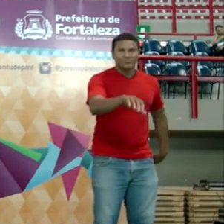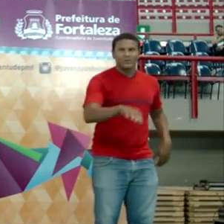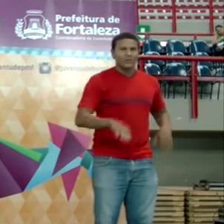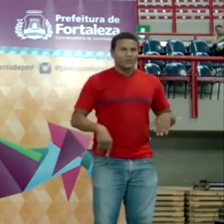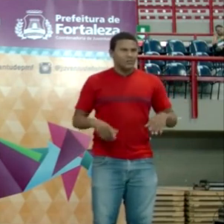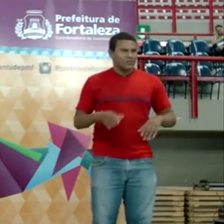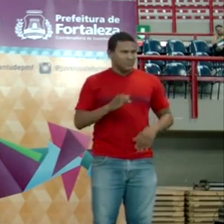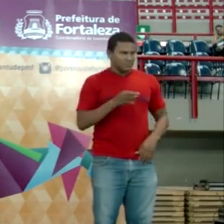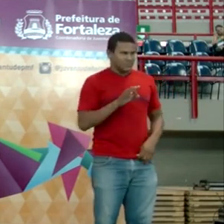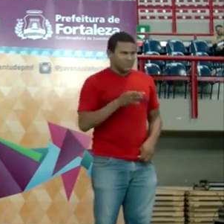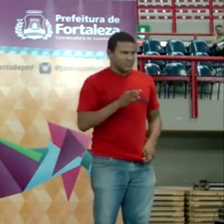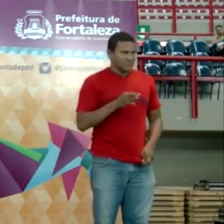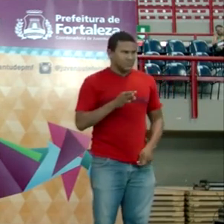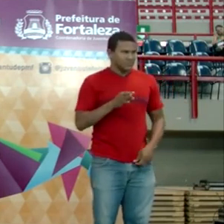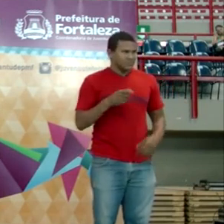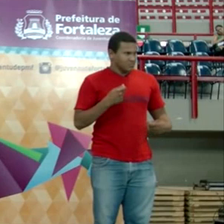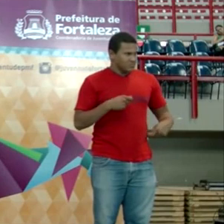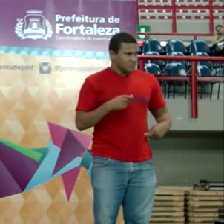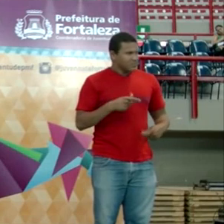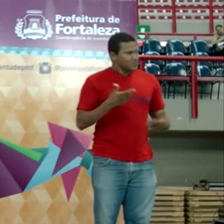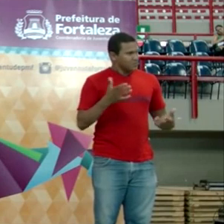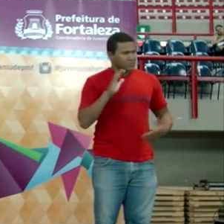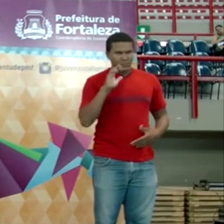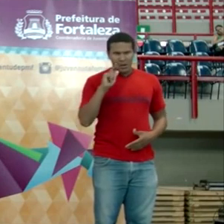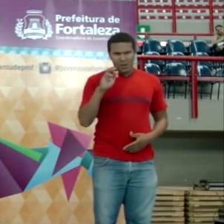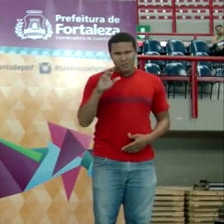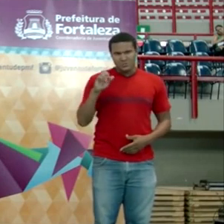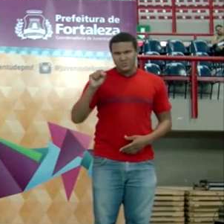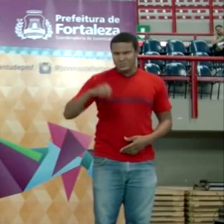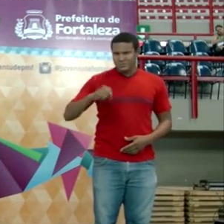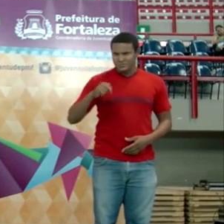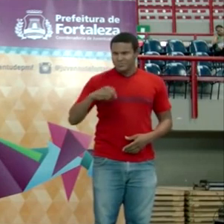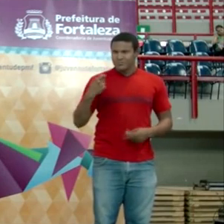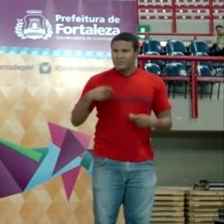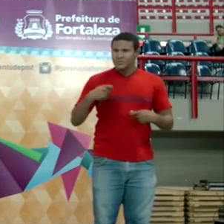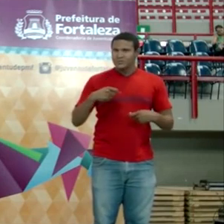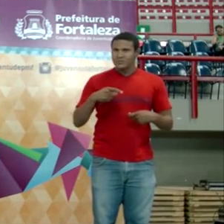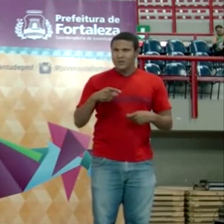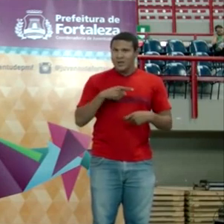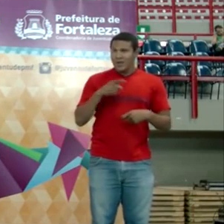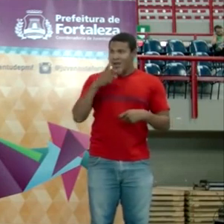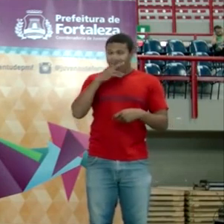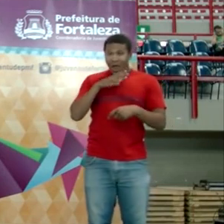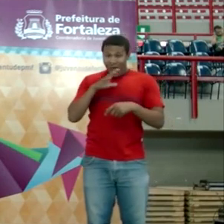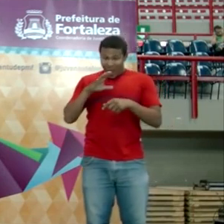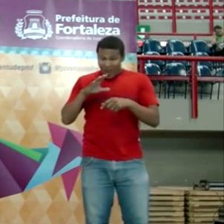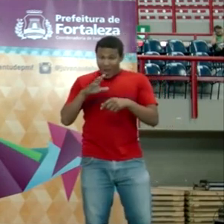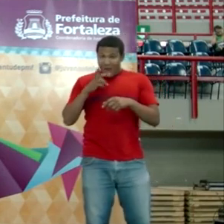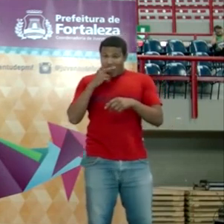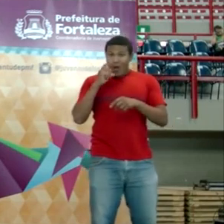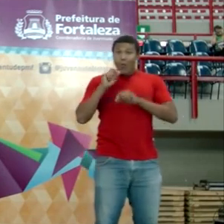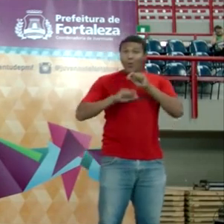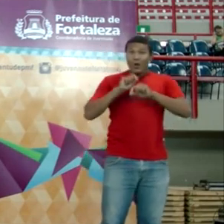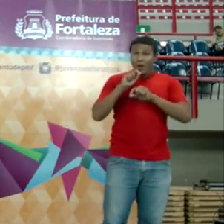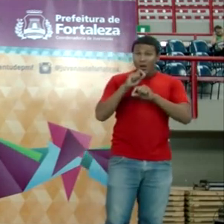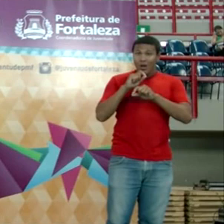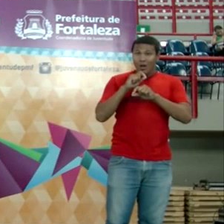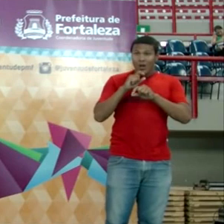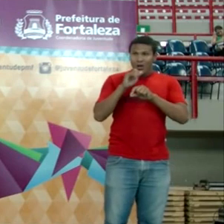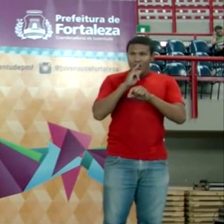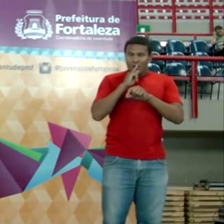É não, cara? Claro que sim. Isso quer dizer que a onda não te transporta. Você